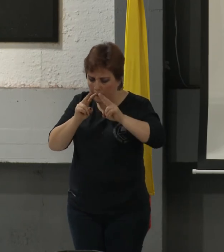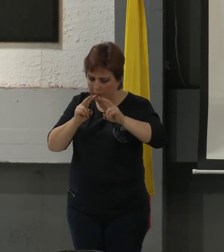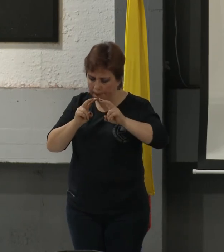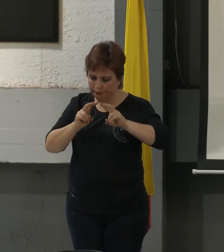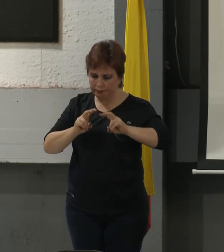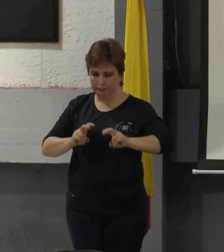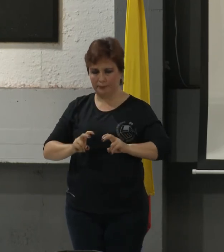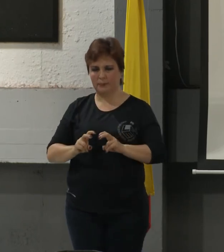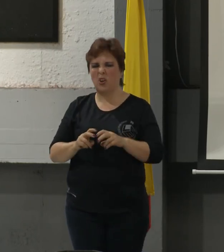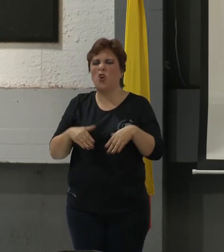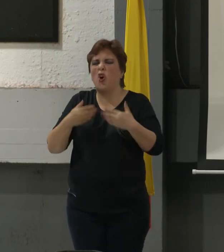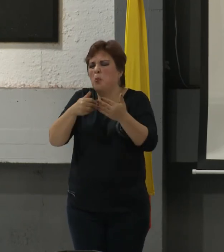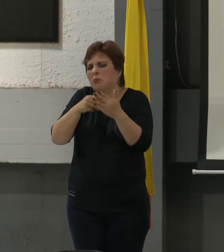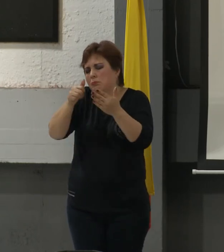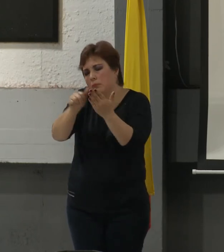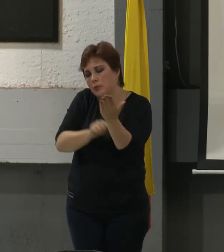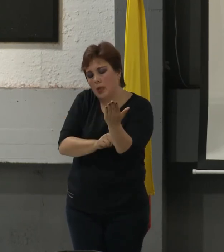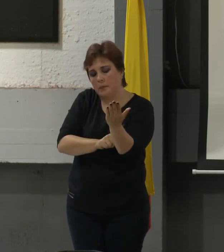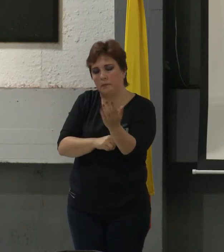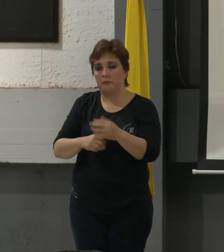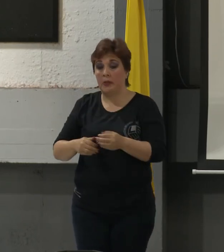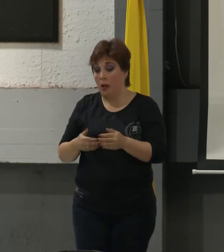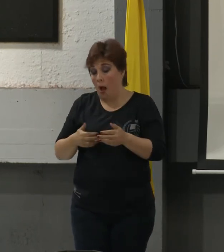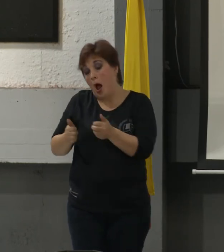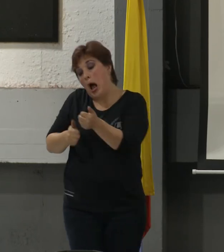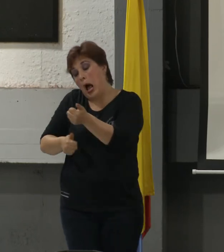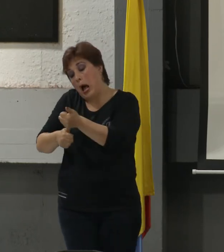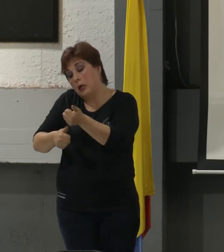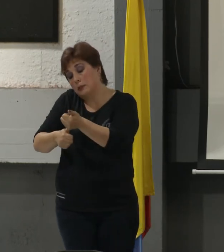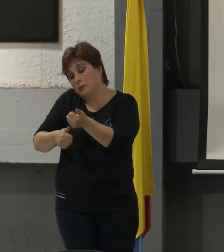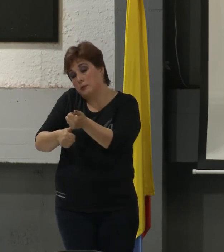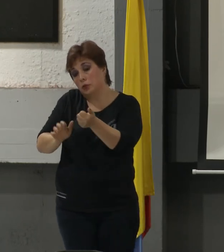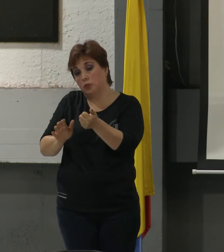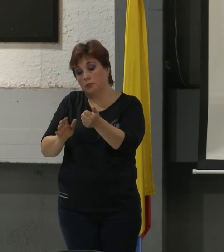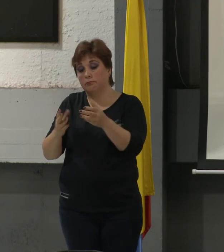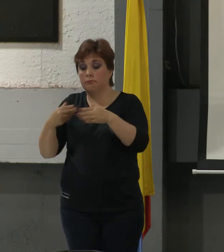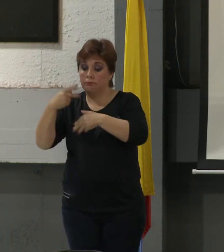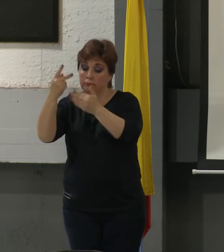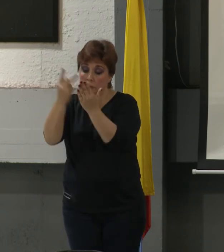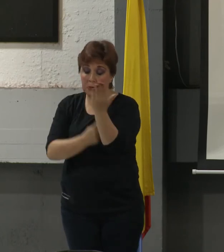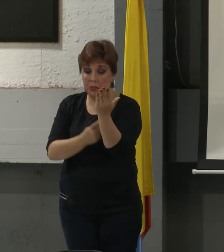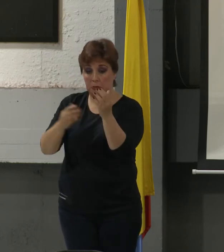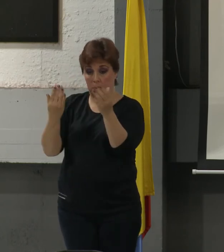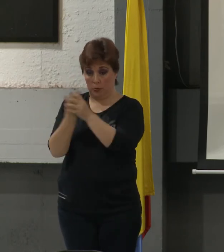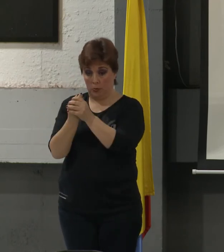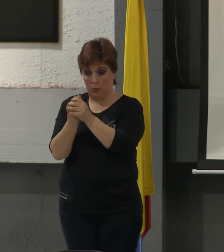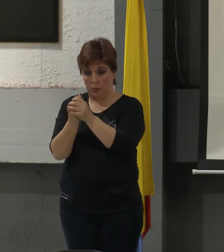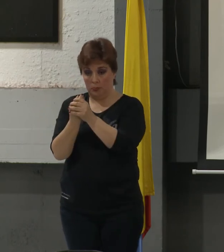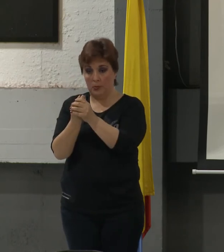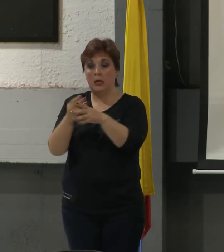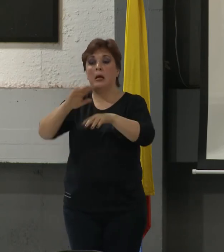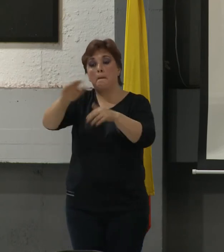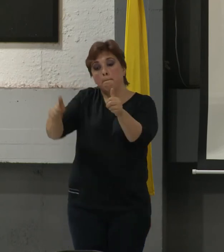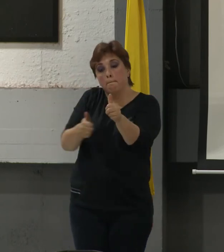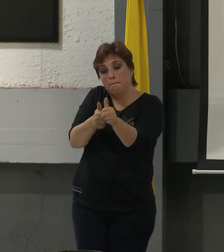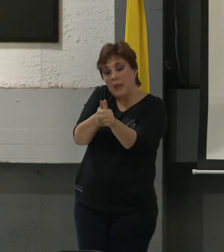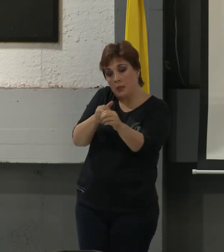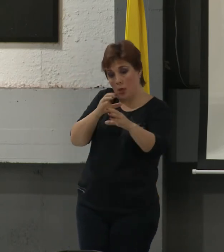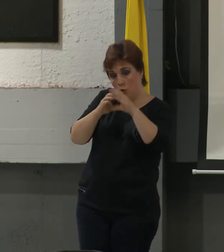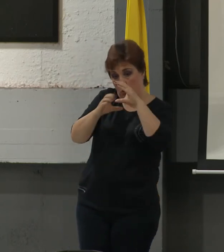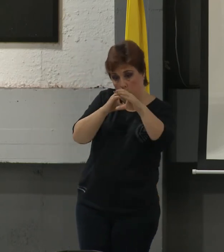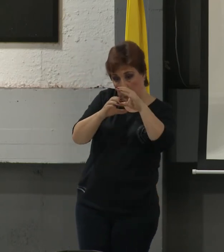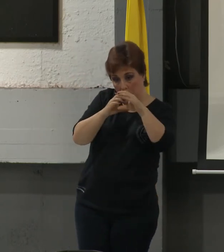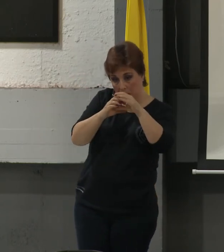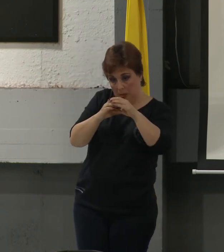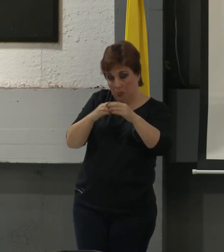proceso educativo de personas con discapacidad asesor de proyectos de inclusión mediador comunicativo en procesos de inclusión